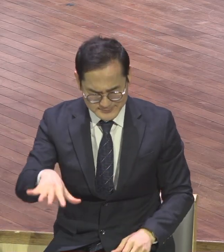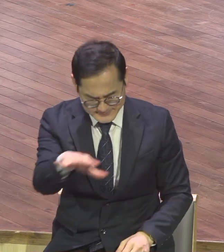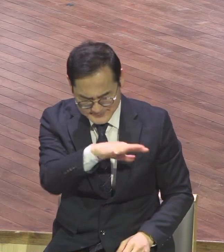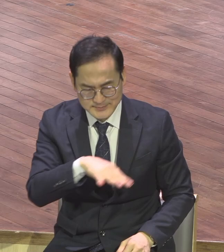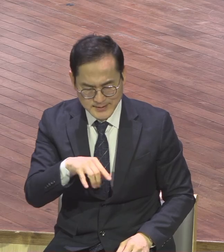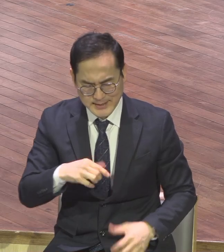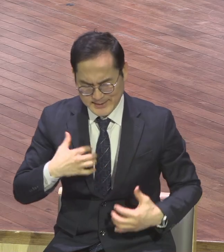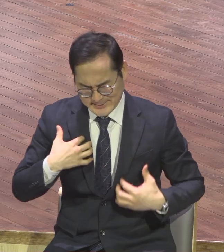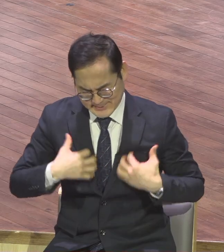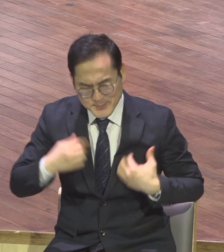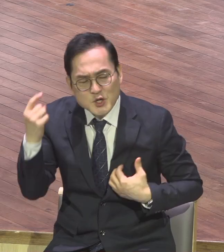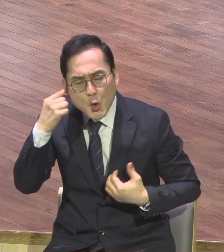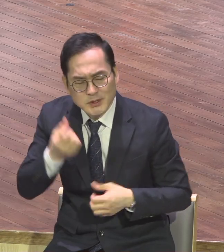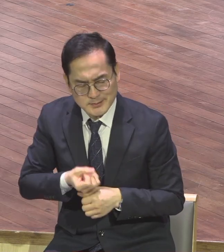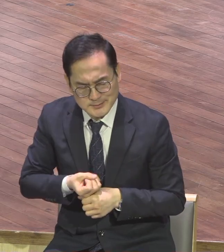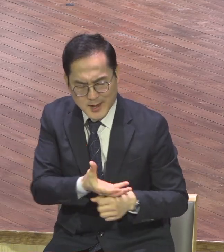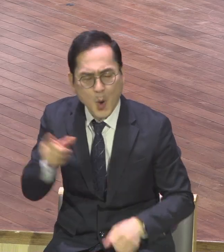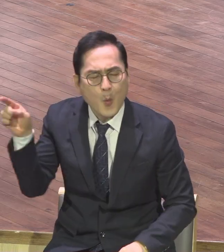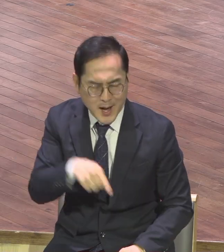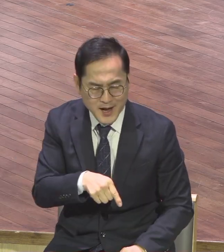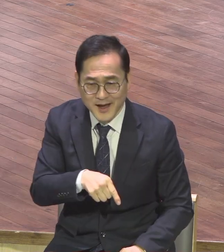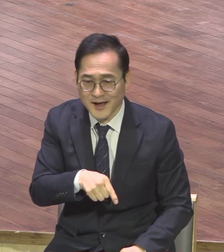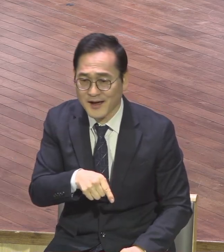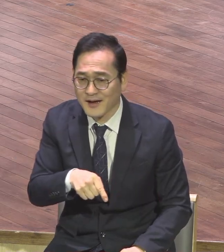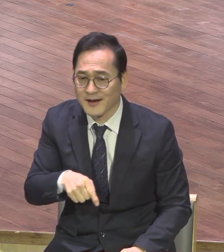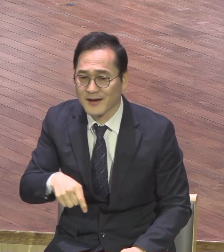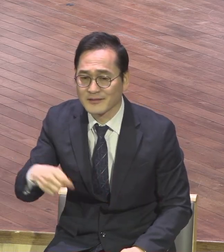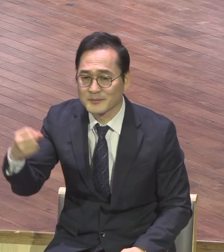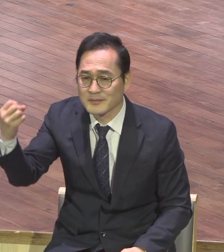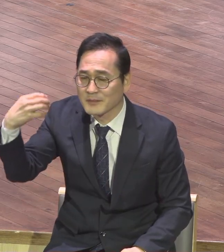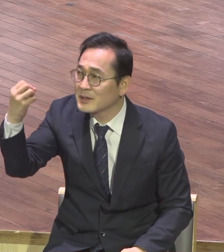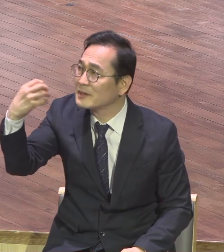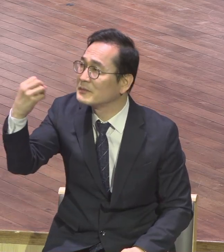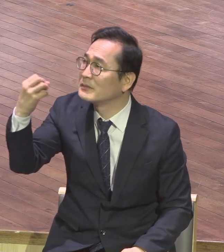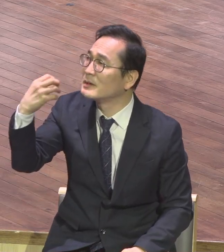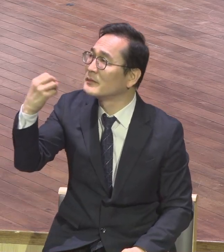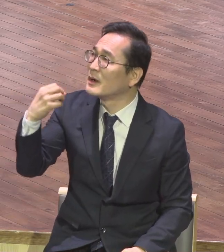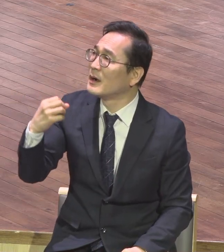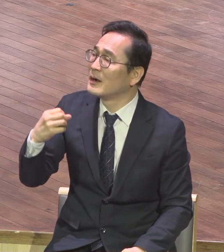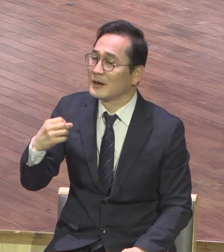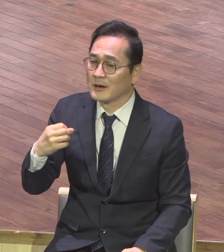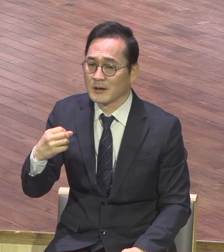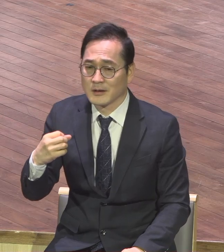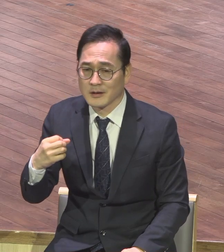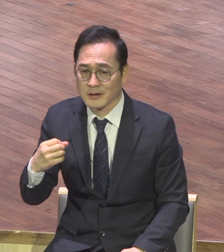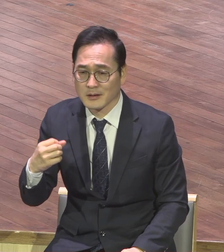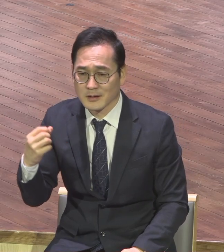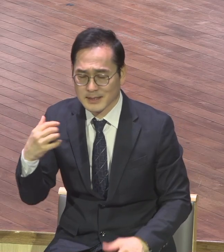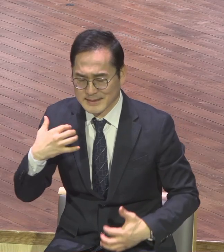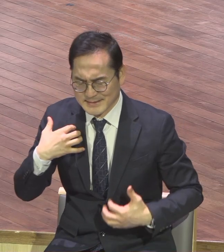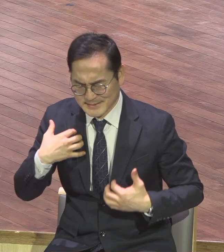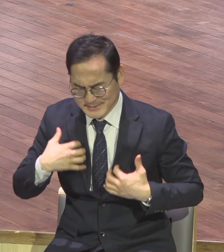큰 기쁨의 소식을 전하러 왔노라. 큰 기쁨의 소식.